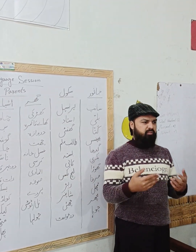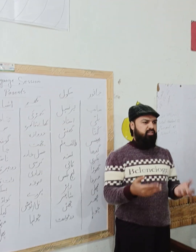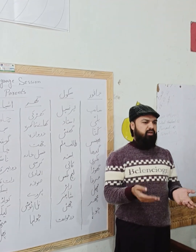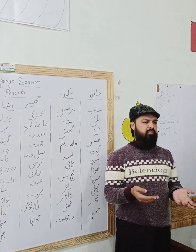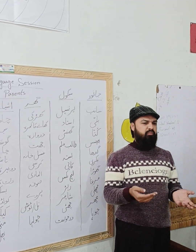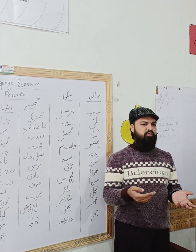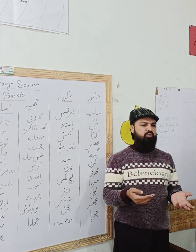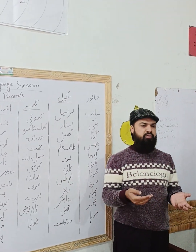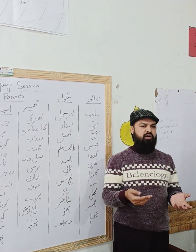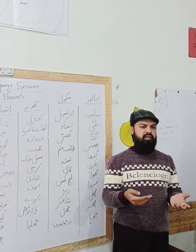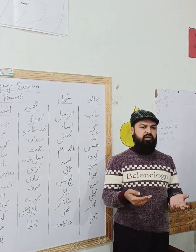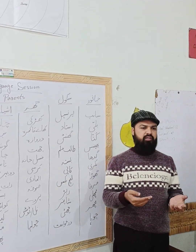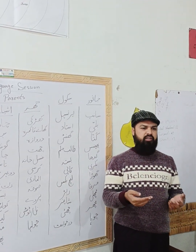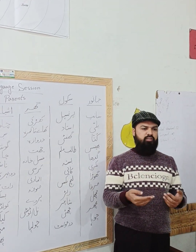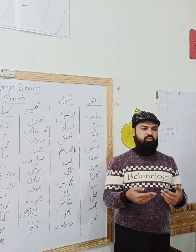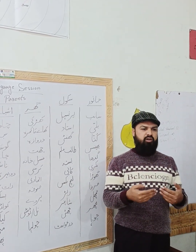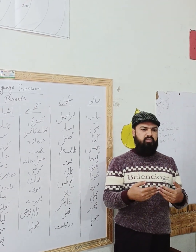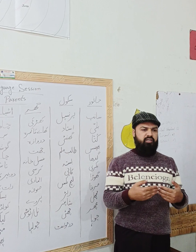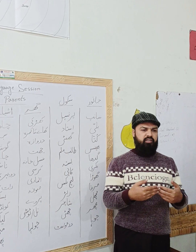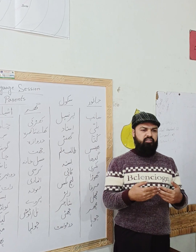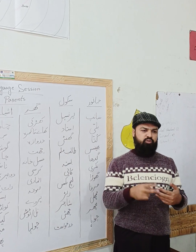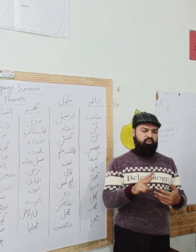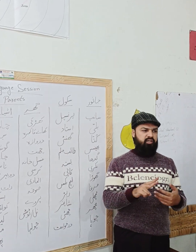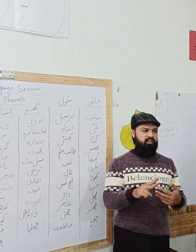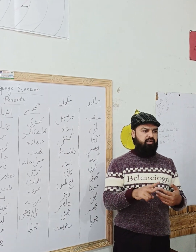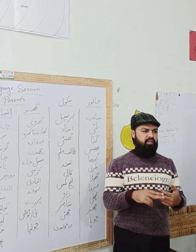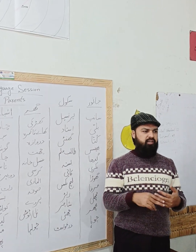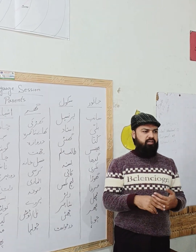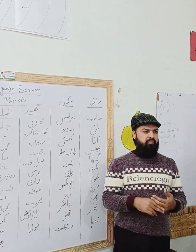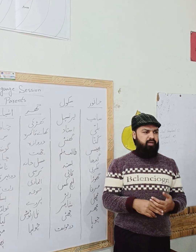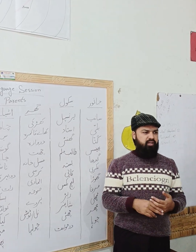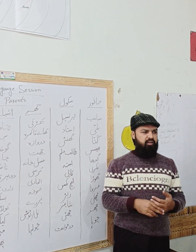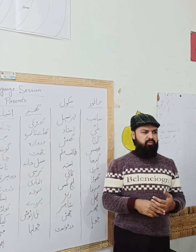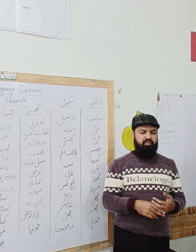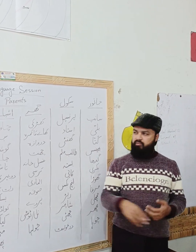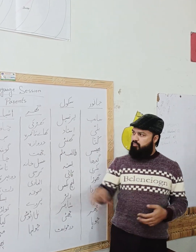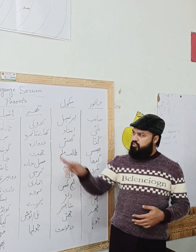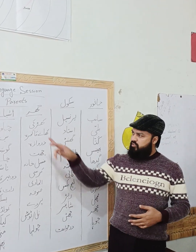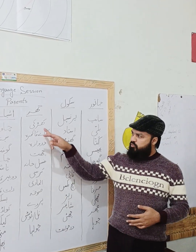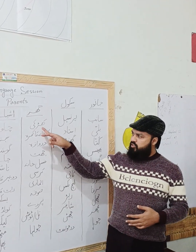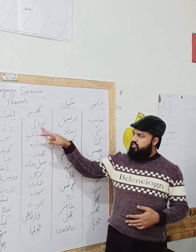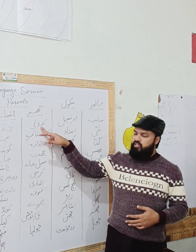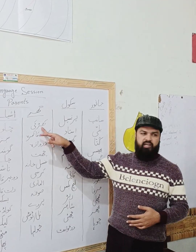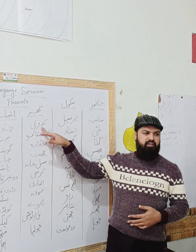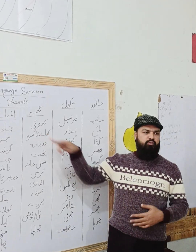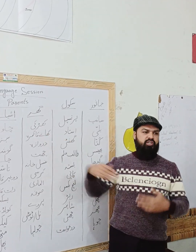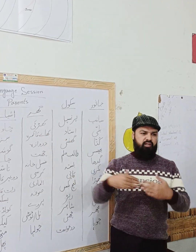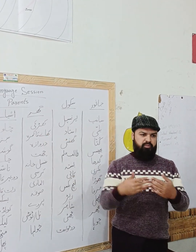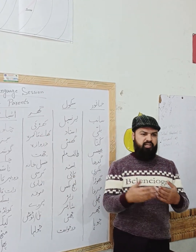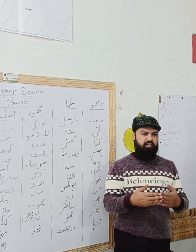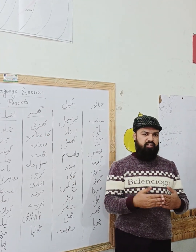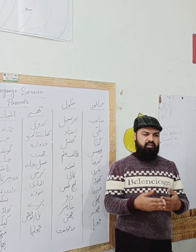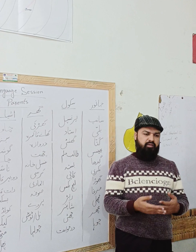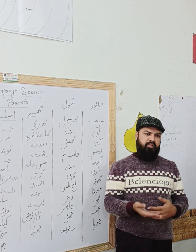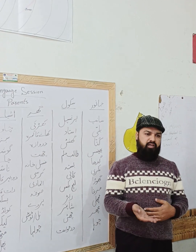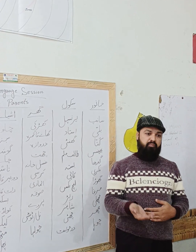जब आपने बच्चों को पढ़ाना है तो आपने 2 तरह करना है। पहले आपने बच्चे से पूछ लीजिए क्या है, वो इशारा बताएगा, फिर आपने